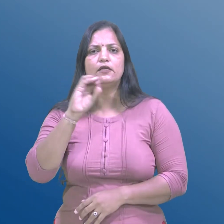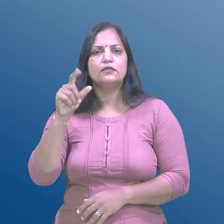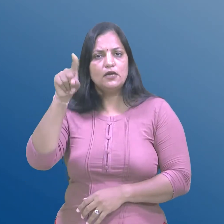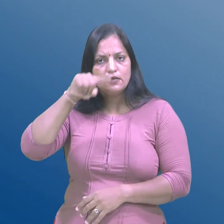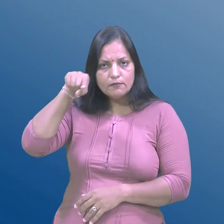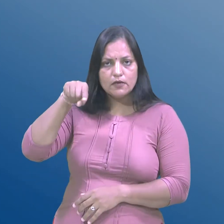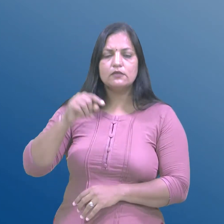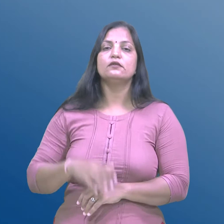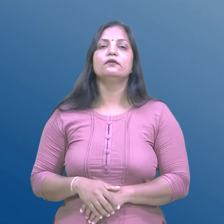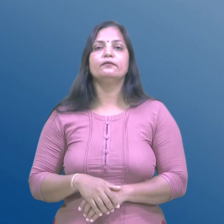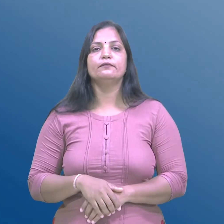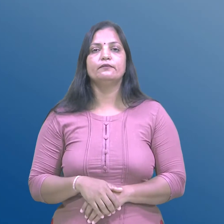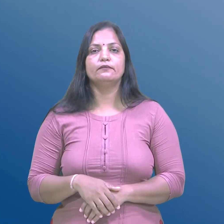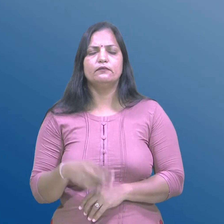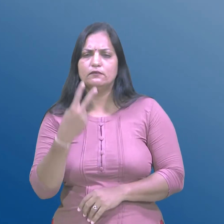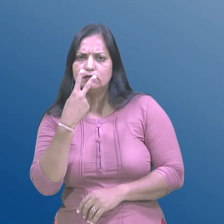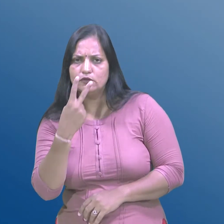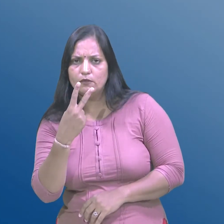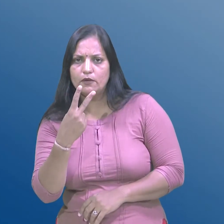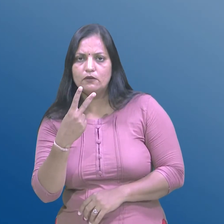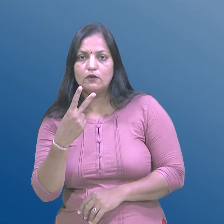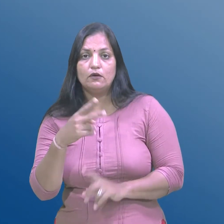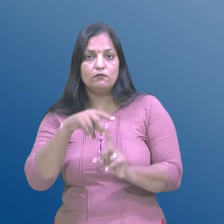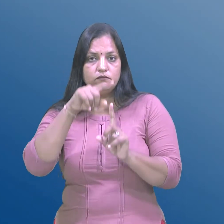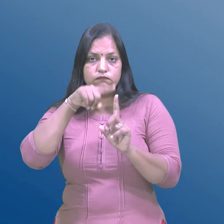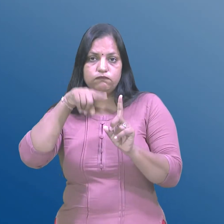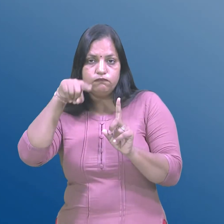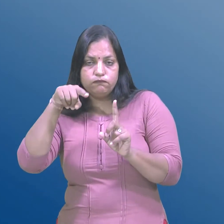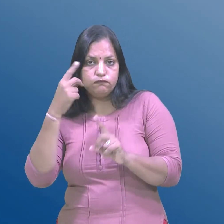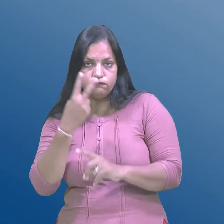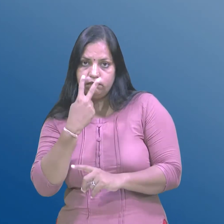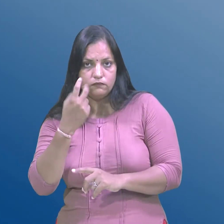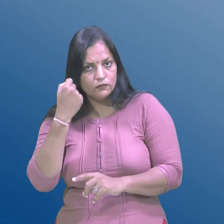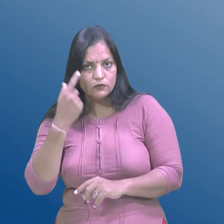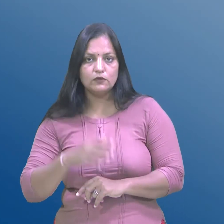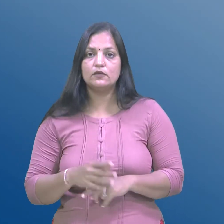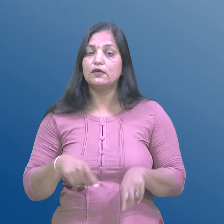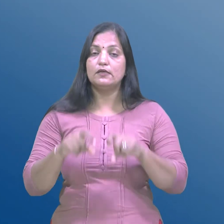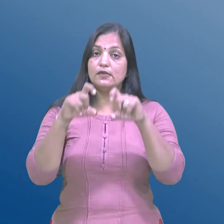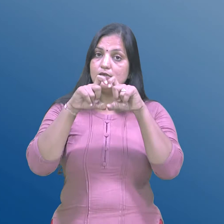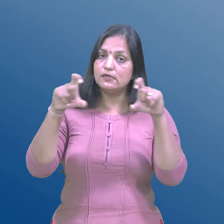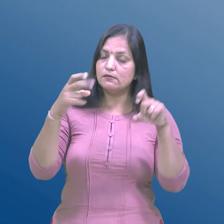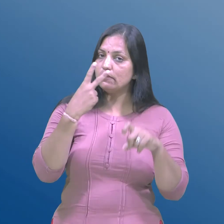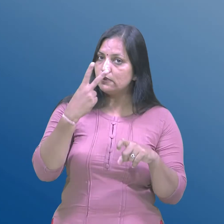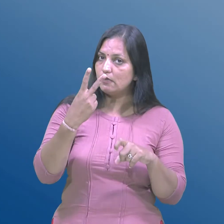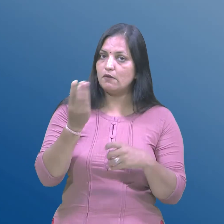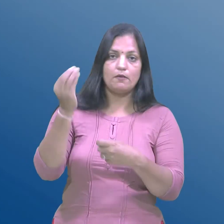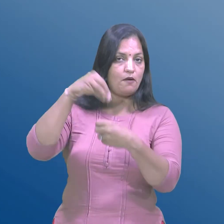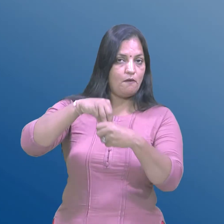જેમાં નિર્દેશિત વિકલાંગતા માપી શકાય એ રીતે સ્પષ્ટ કરવામાં આવેલ નથી